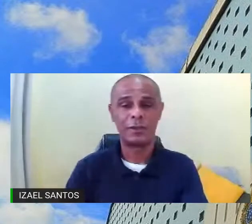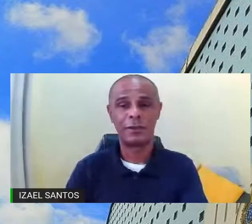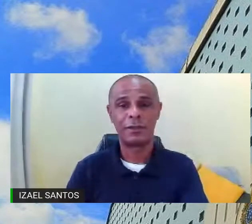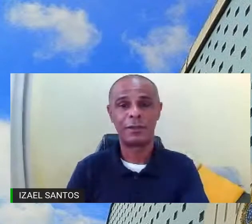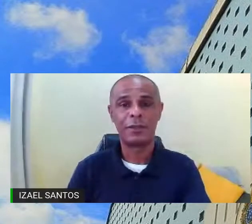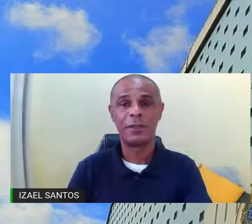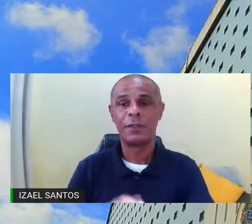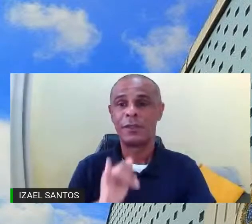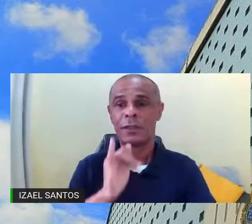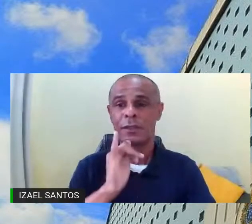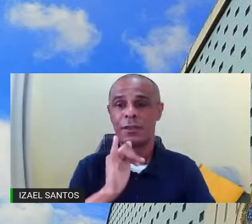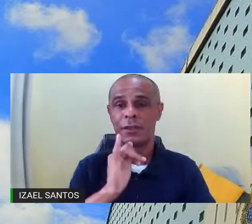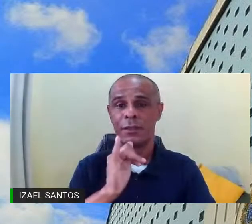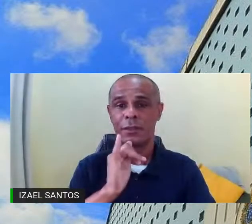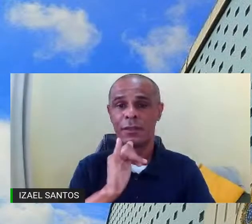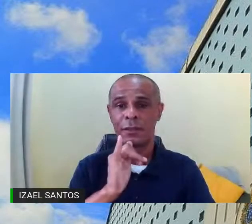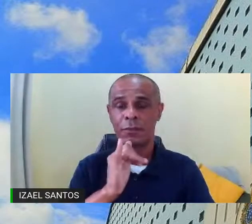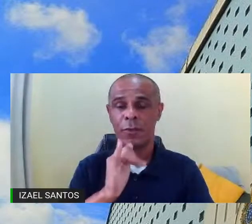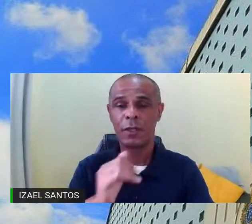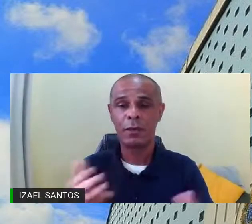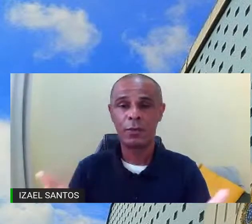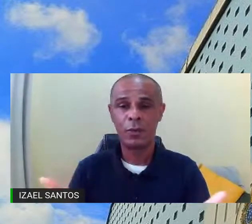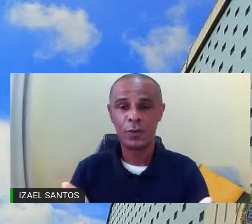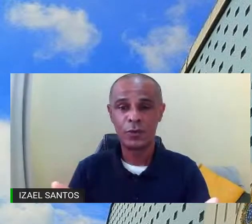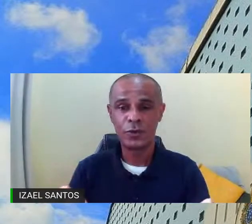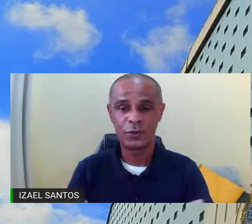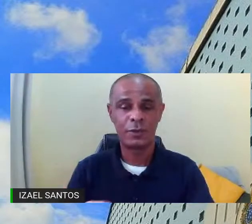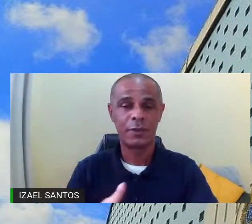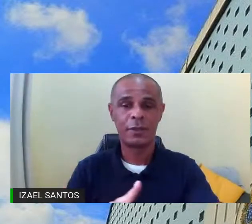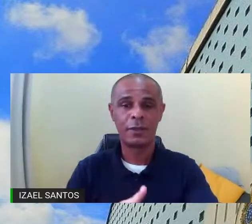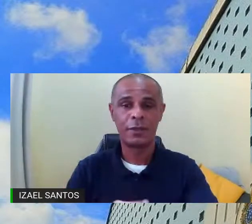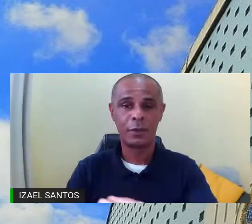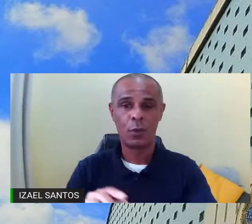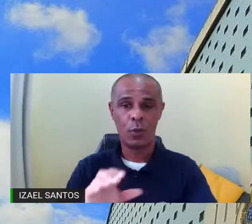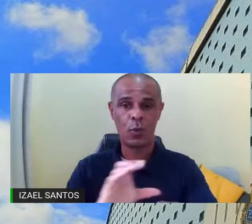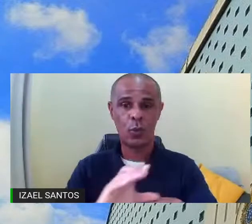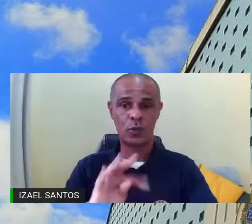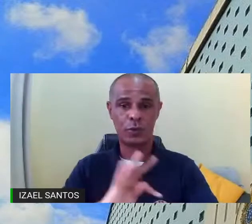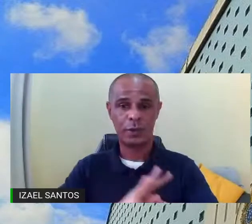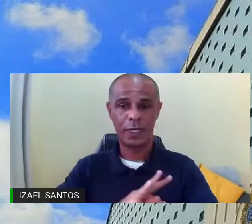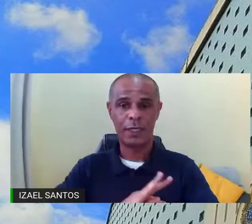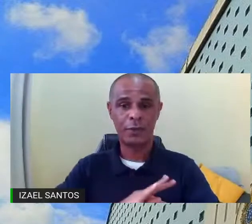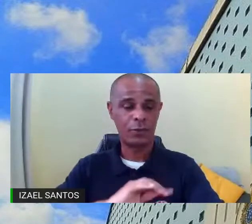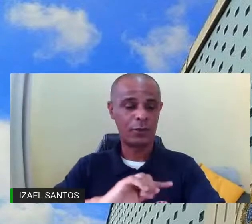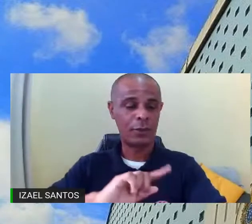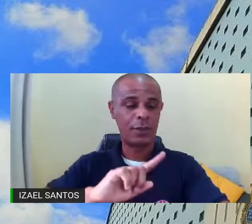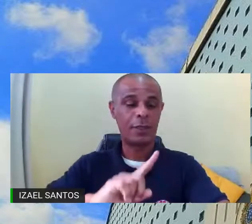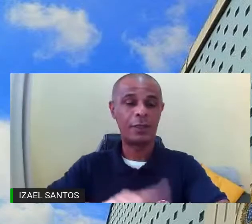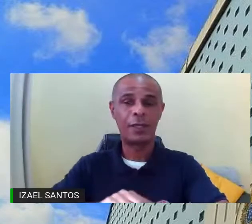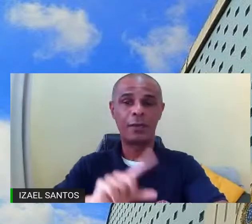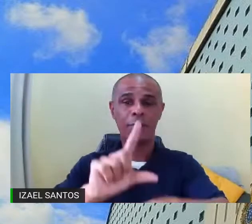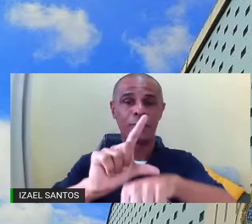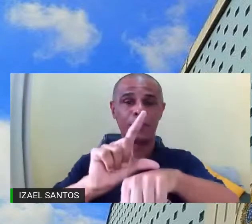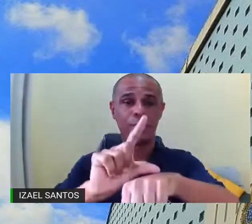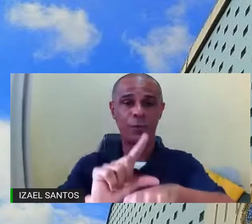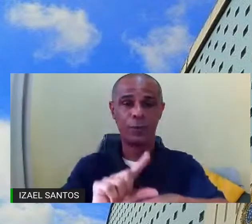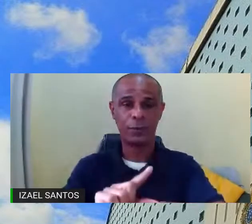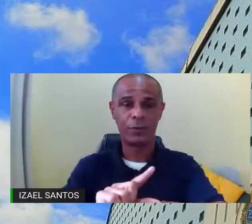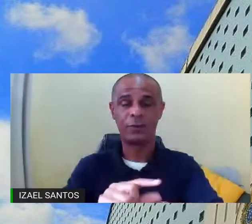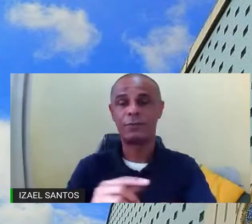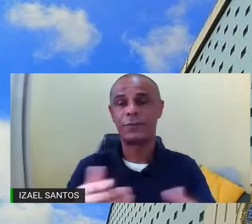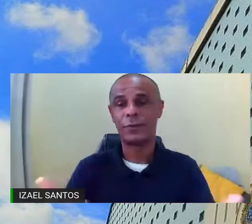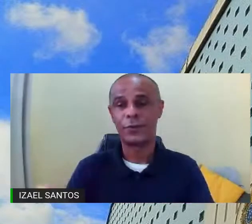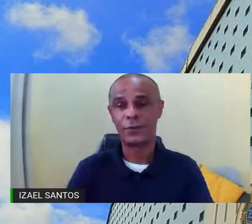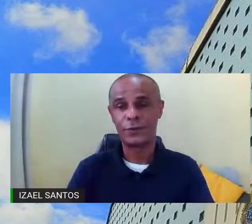ele reduz o tempo de ensino, ele deixa aqueles que podem manter as escolas, porque seus pais podem pagar